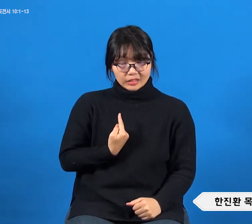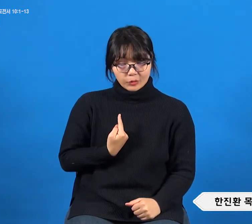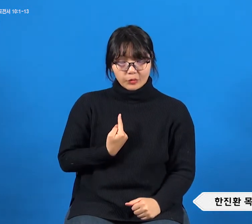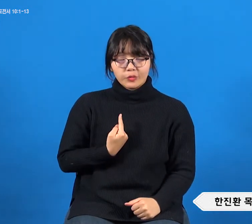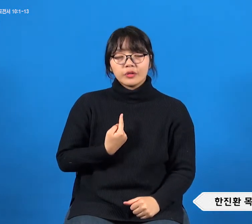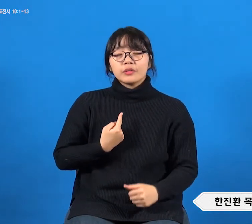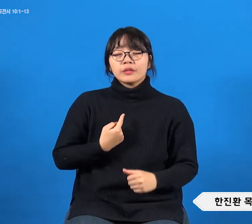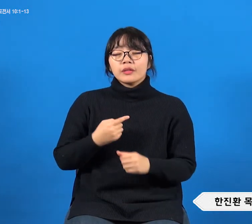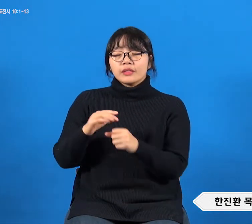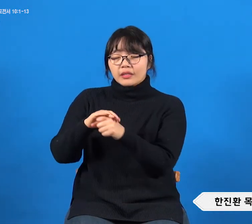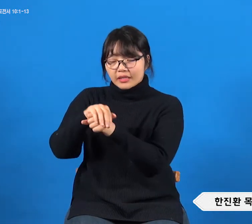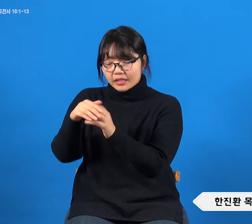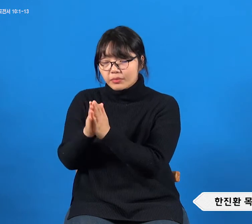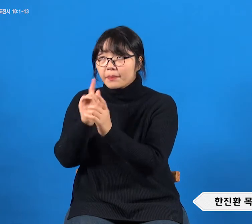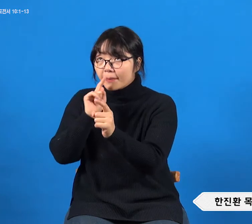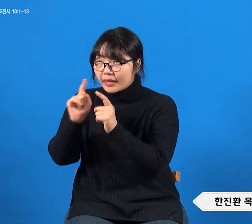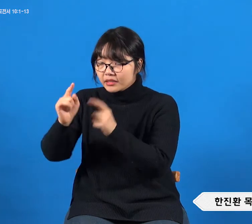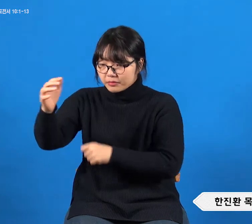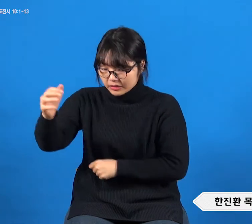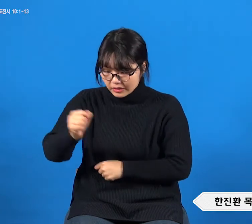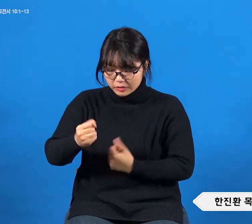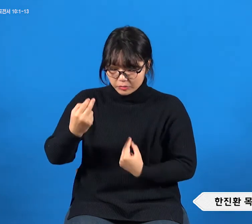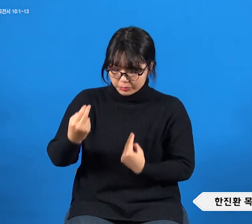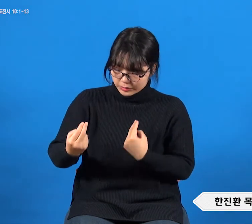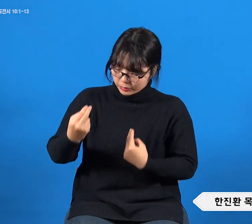정사를 게을리하지 말아야 됩니다.